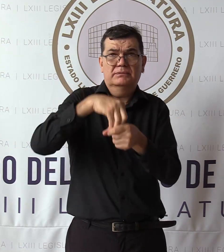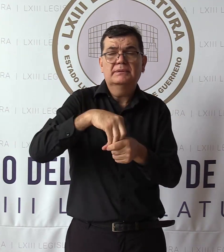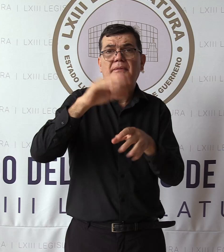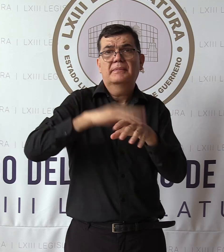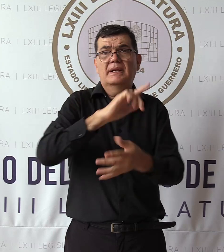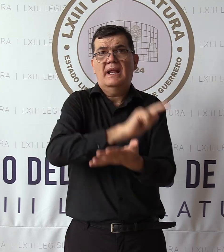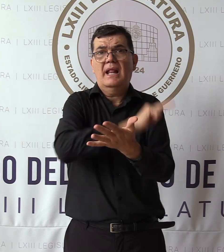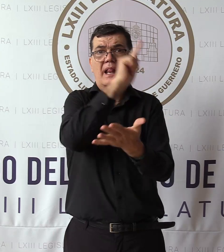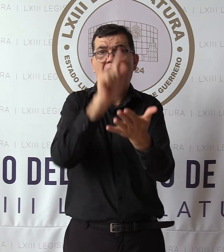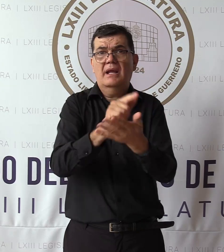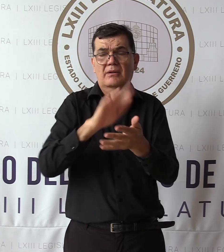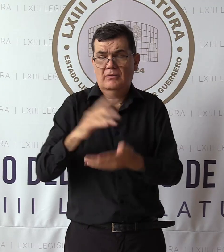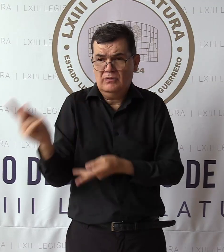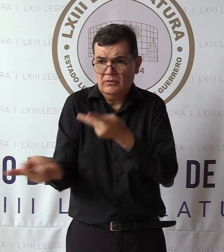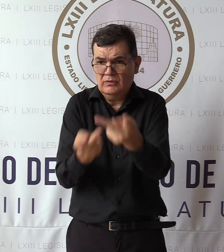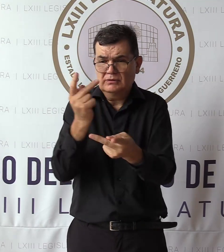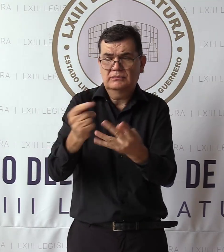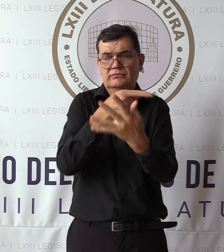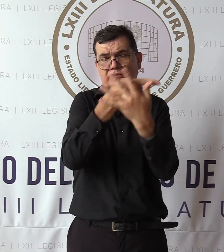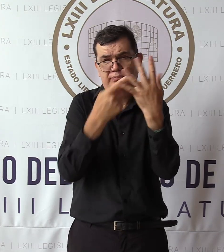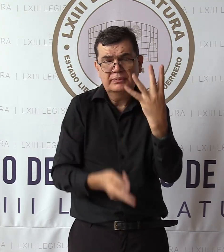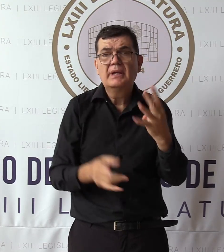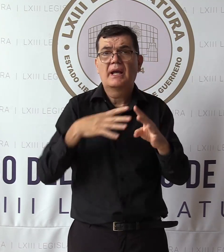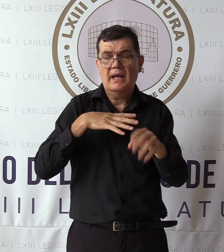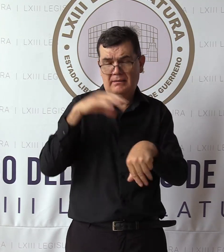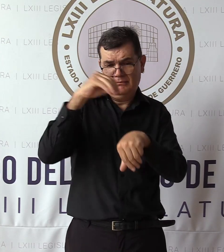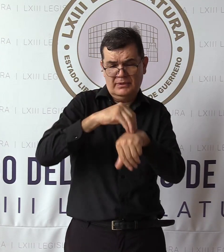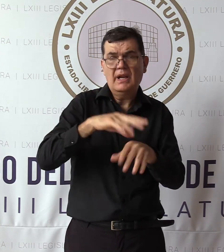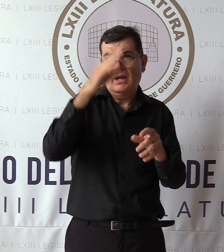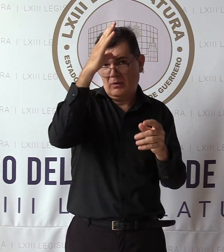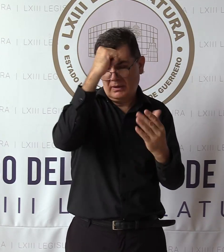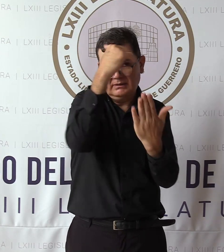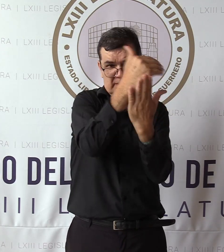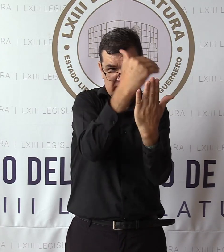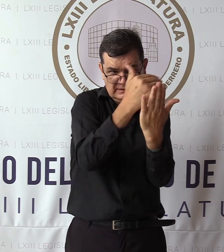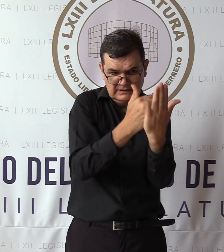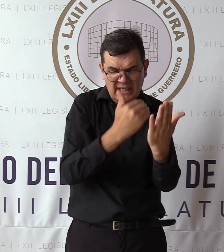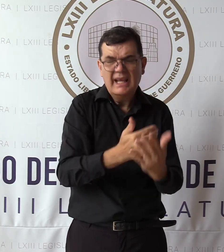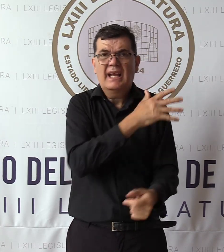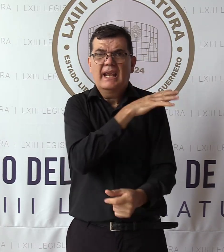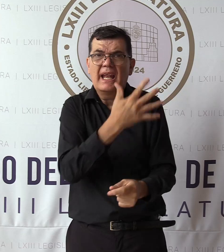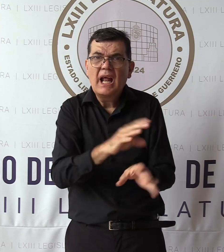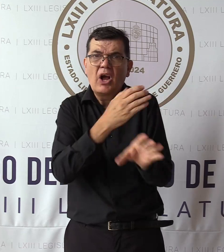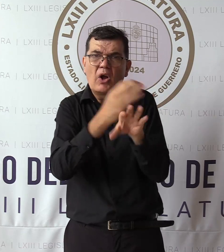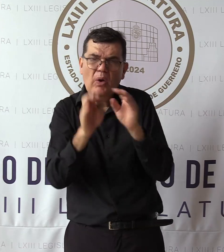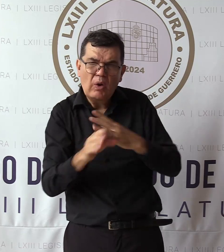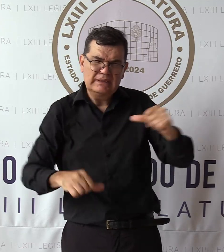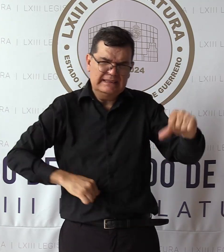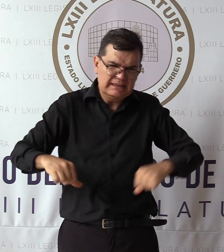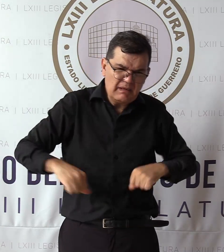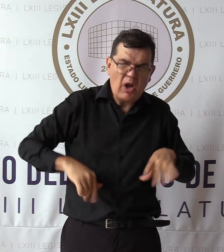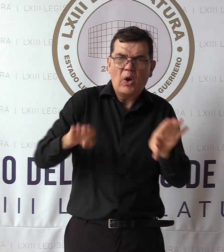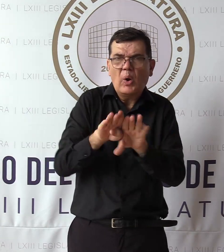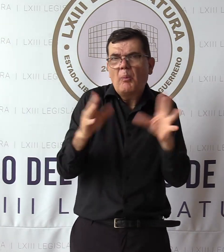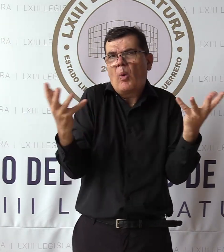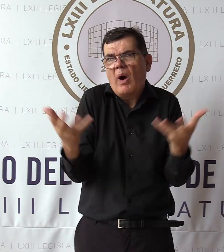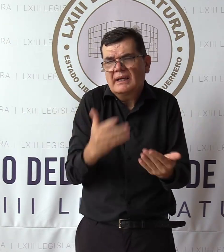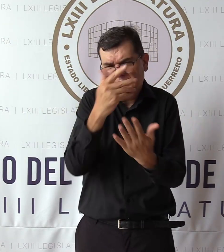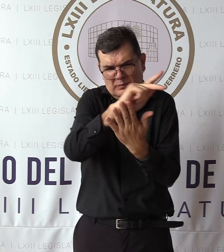de consulta. En dicho acuerdo se establecieron los criterios generales, las actividades inmediatas y el programa de trabajo